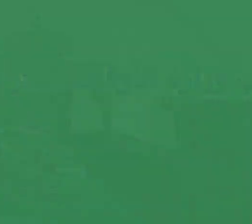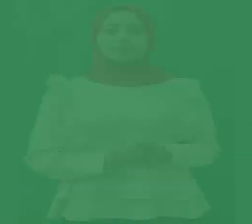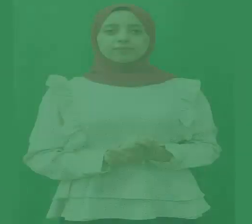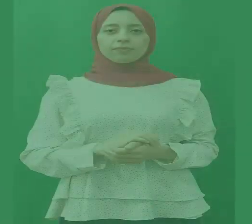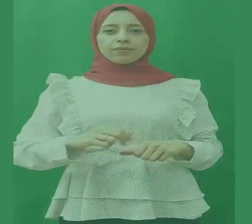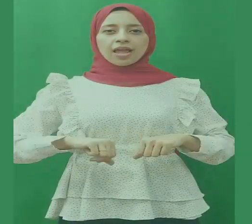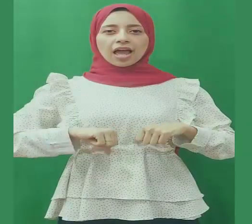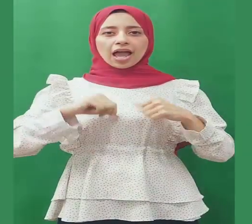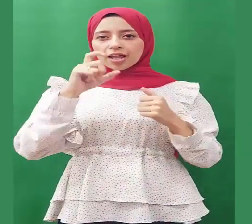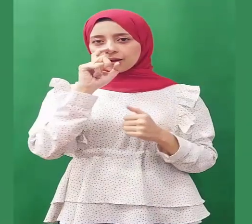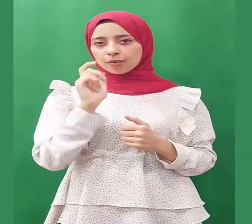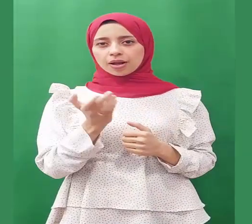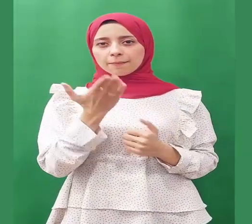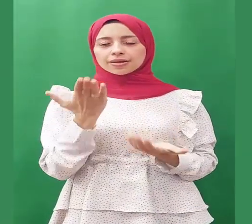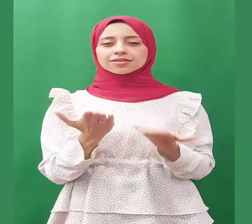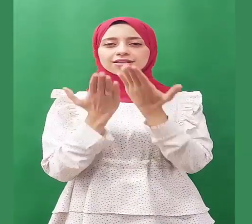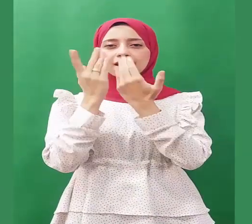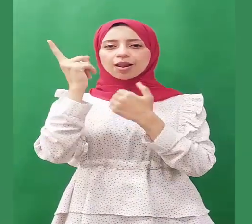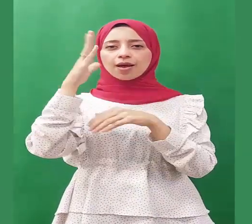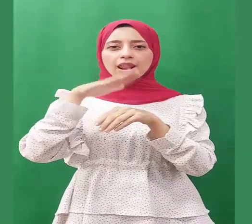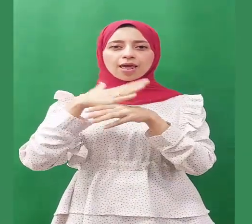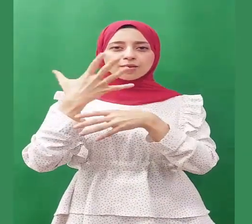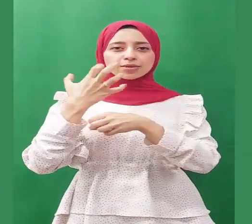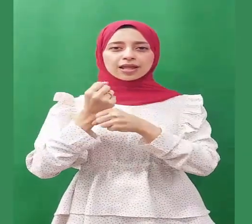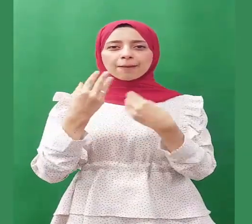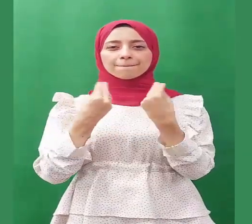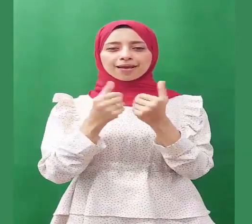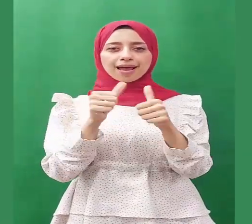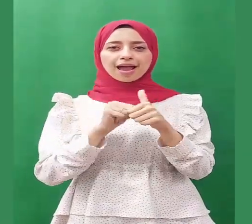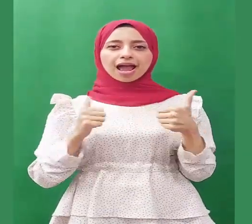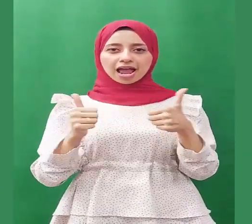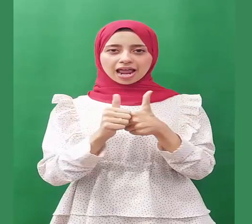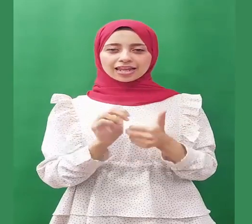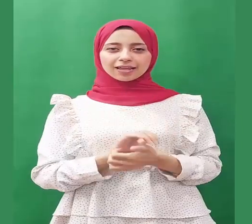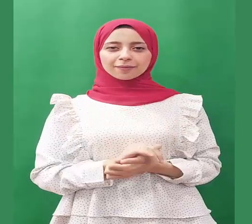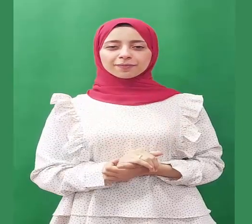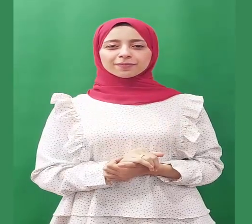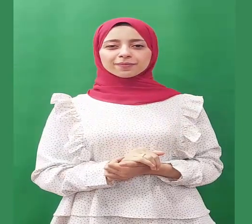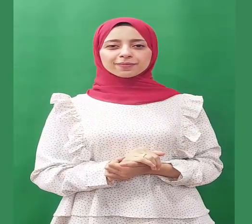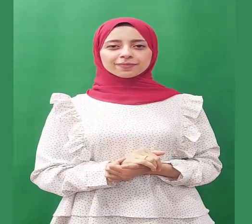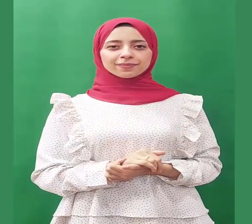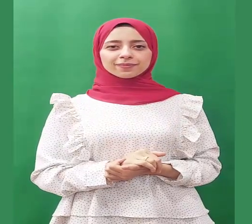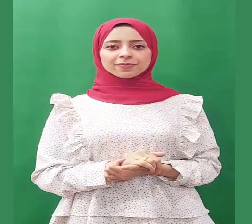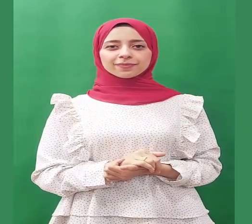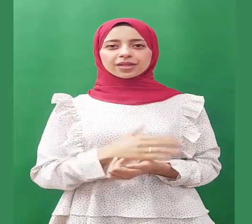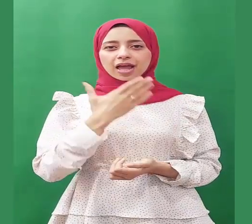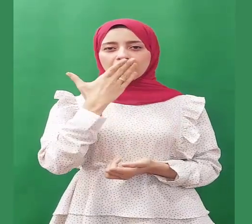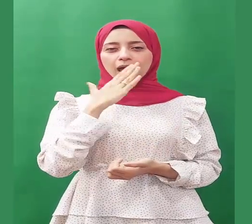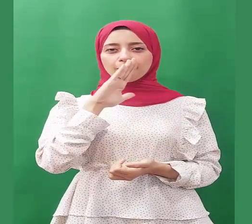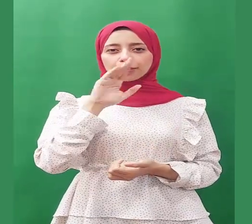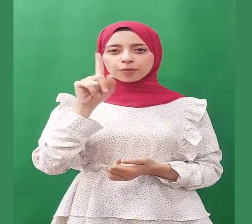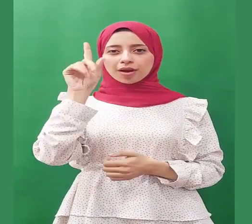حال النبي صلى الله عليه وسلم مع اهله الحمد لله رب